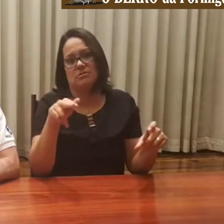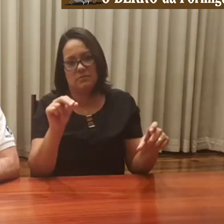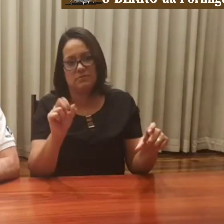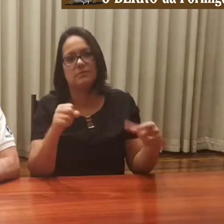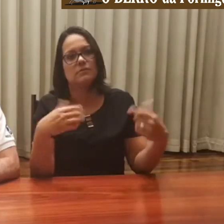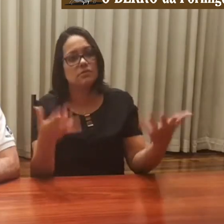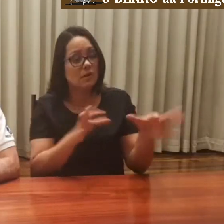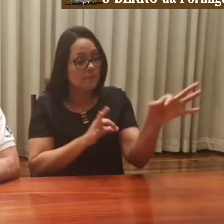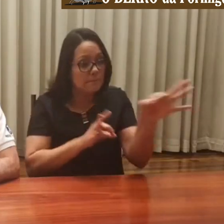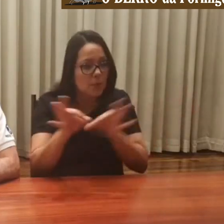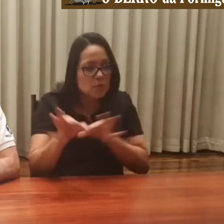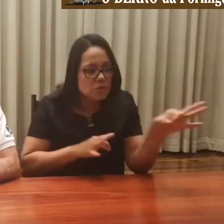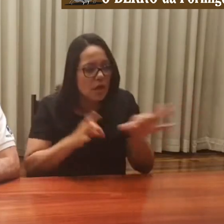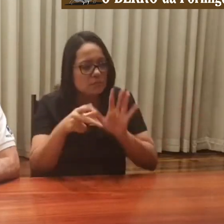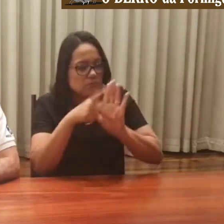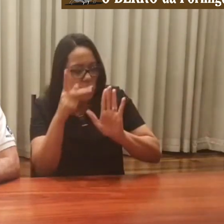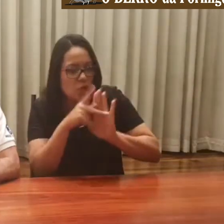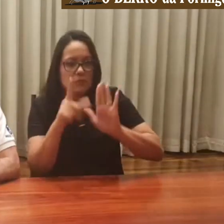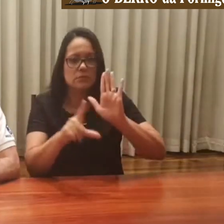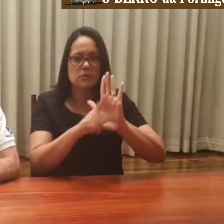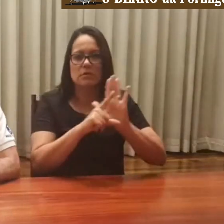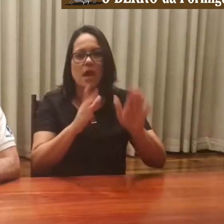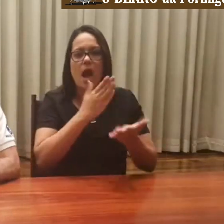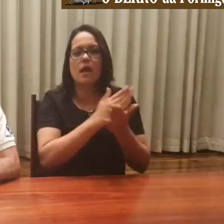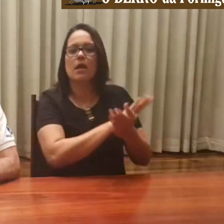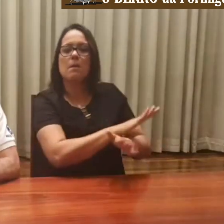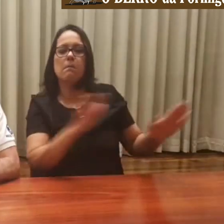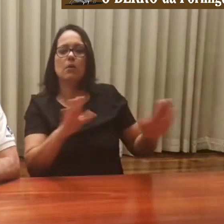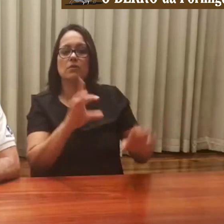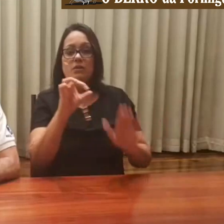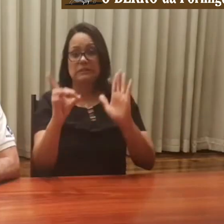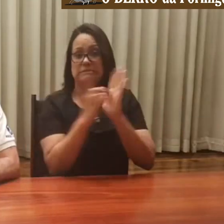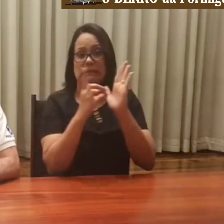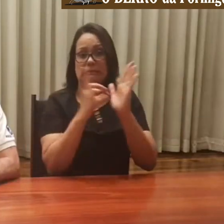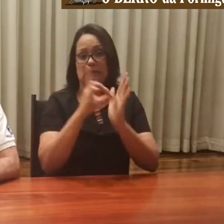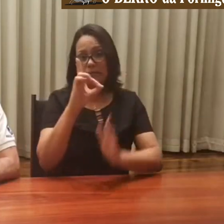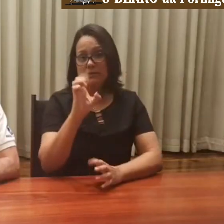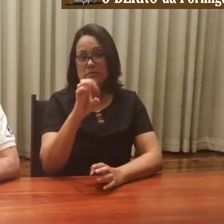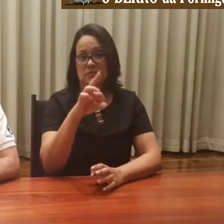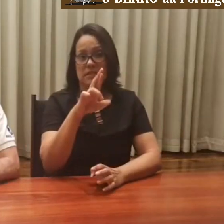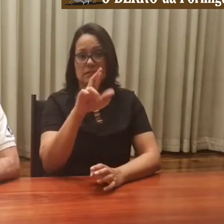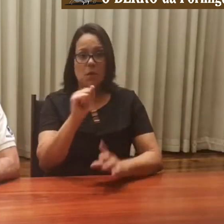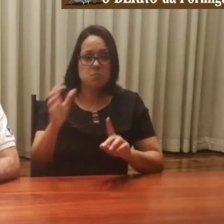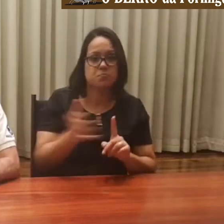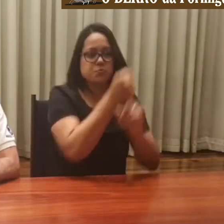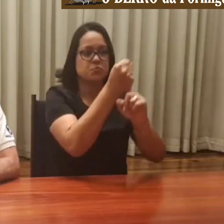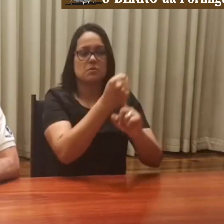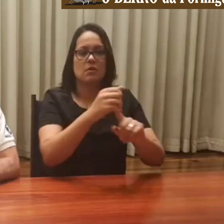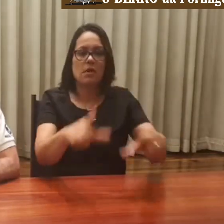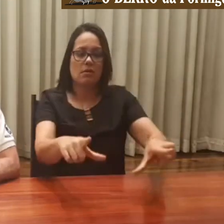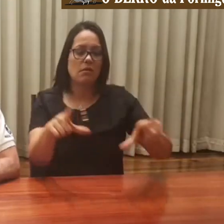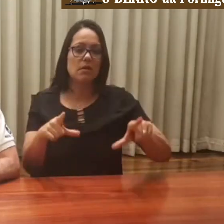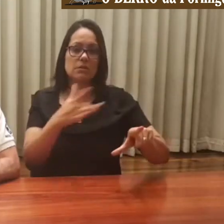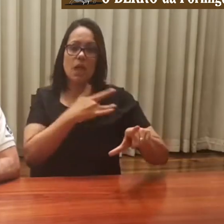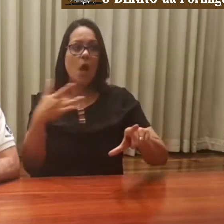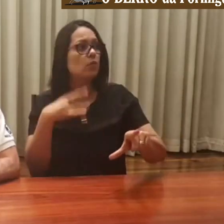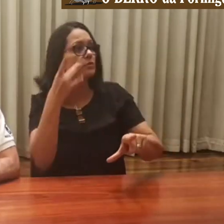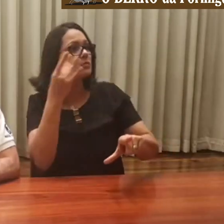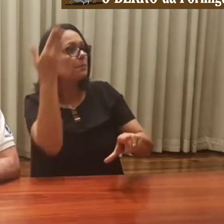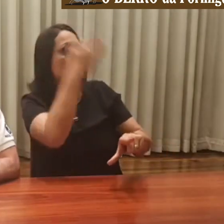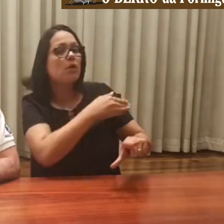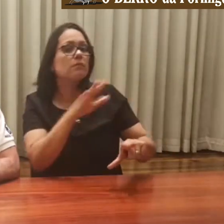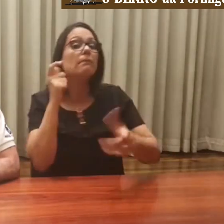projeto, estamos acabando com o monopólio do Detran para concessão do seu atestado de saúde, que